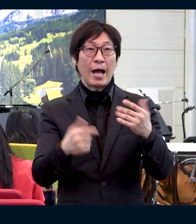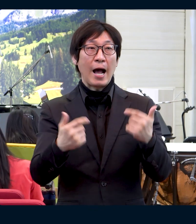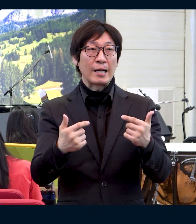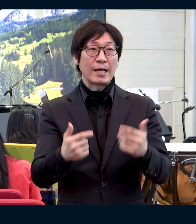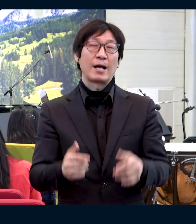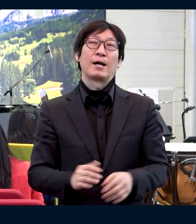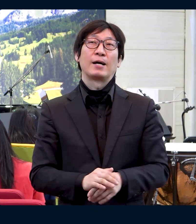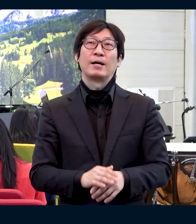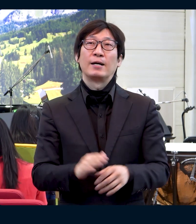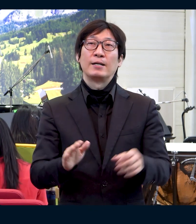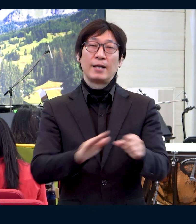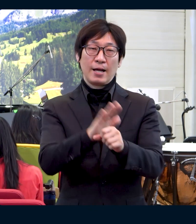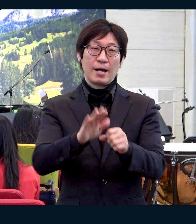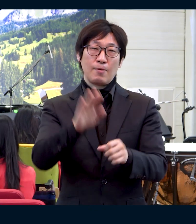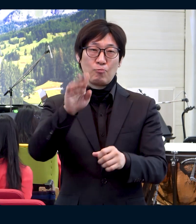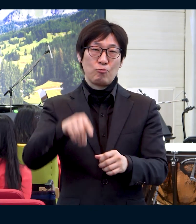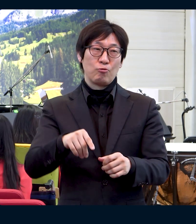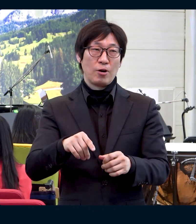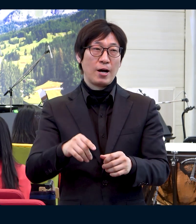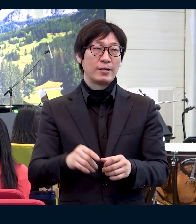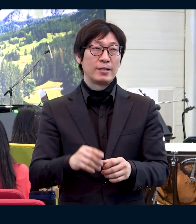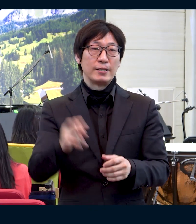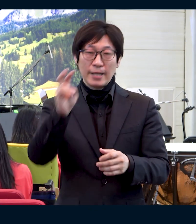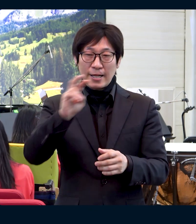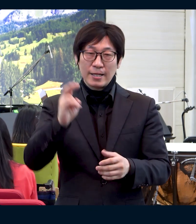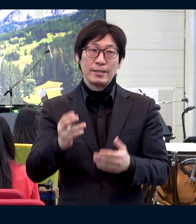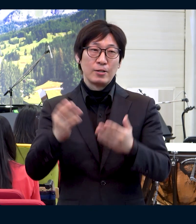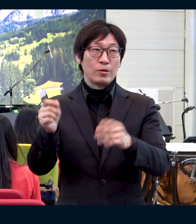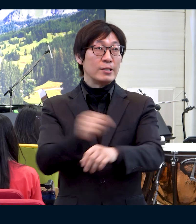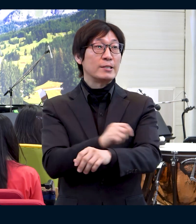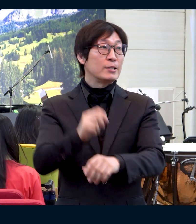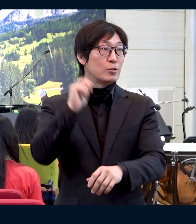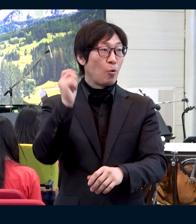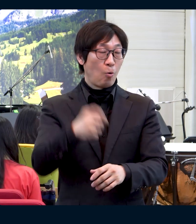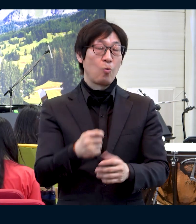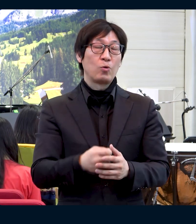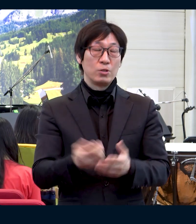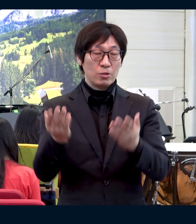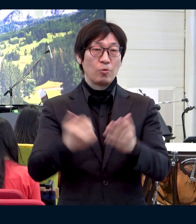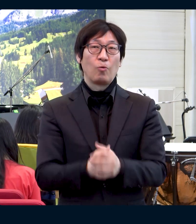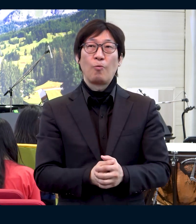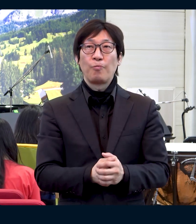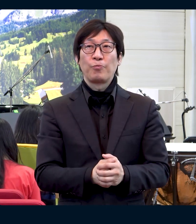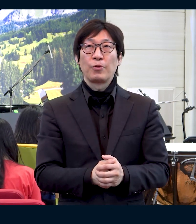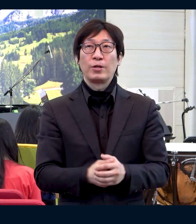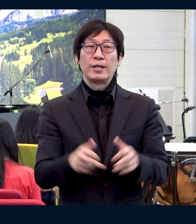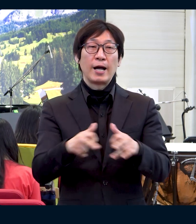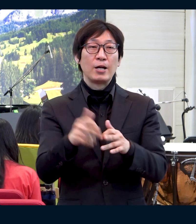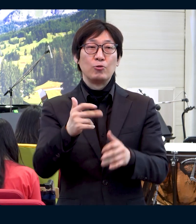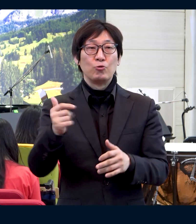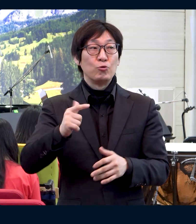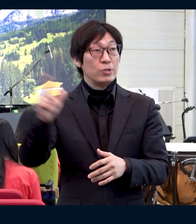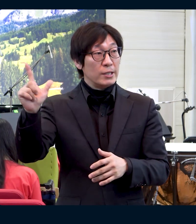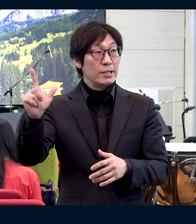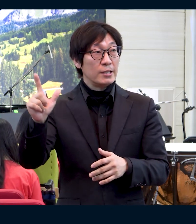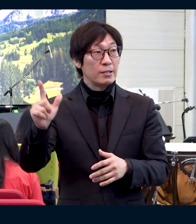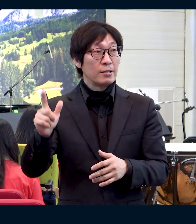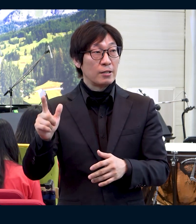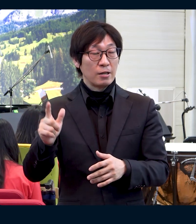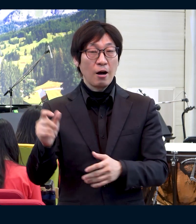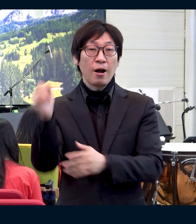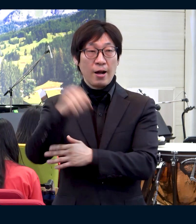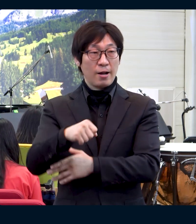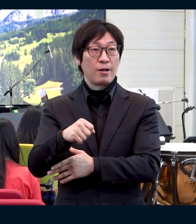사랑부 친구들이 찬양하고 특성할 수 있게 하고 또 장애인 주일로 지켜올 수 있도록 또 교회에서 또